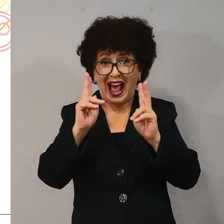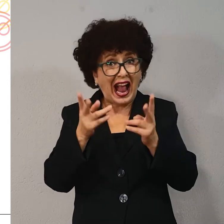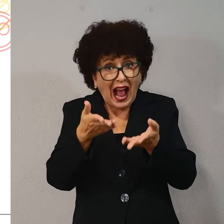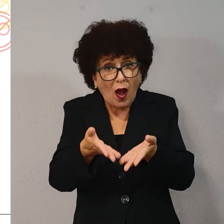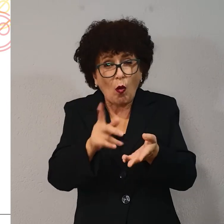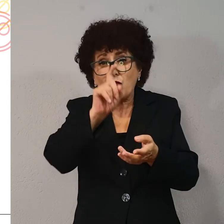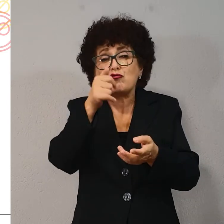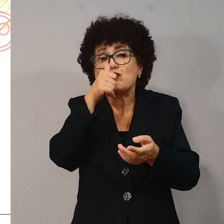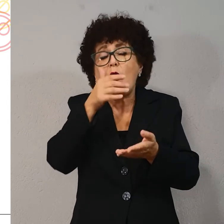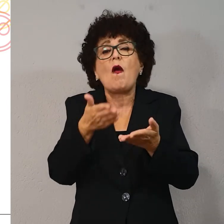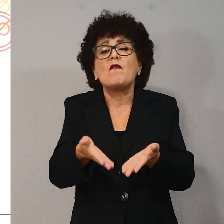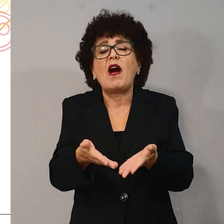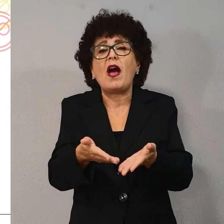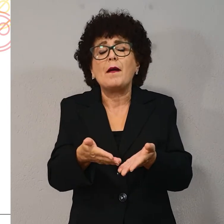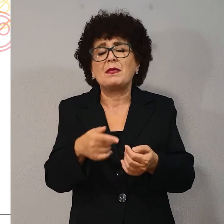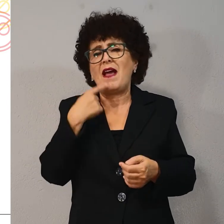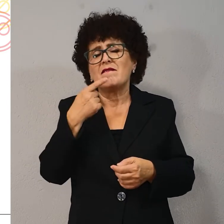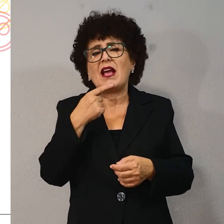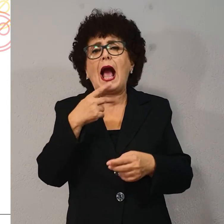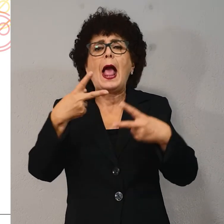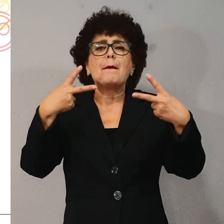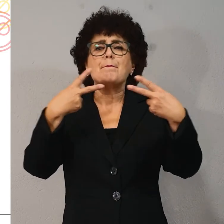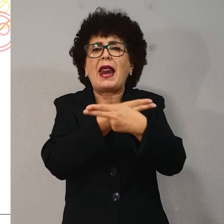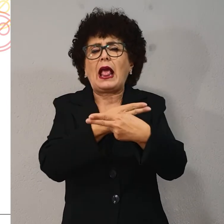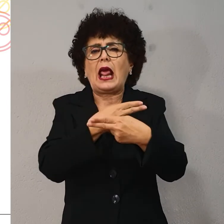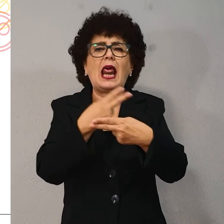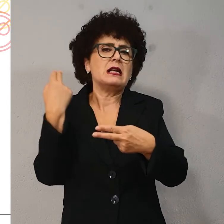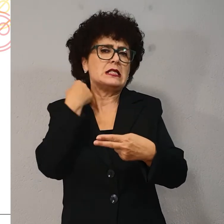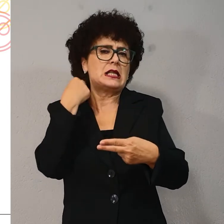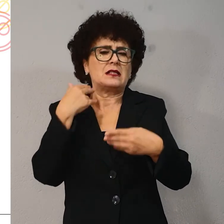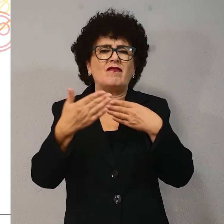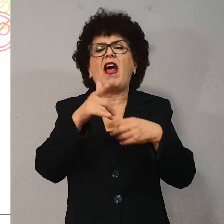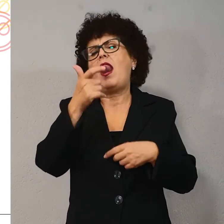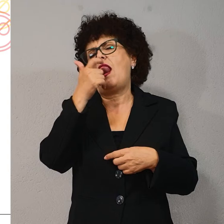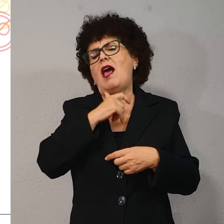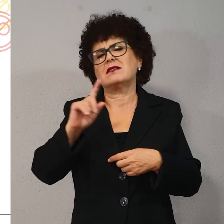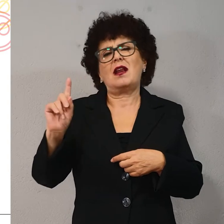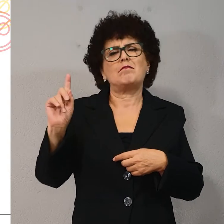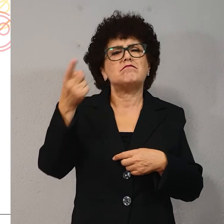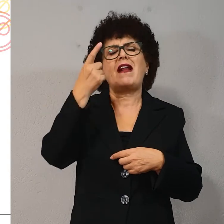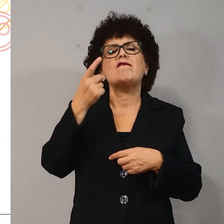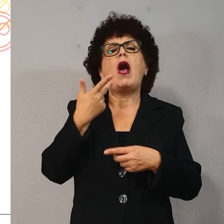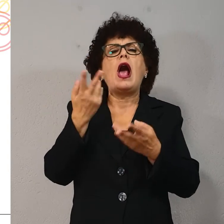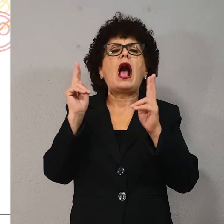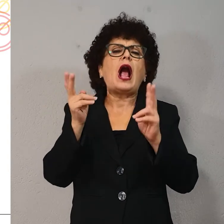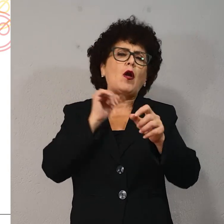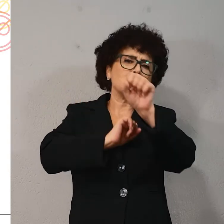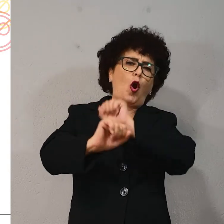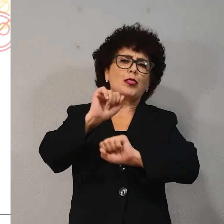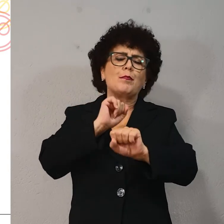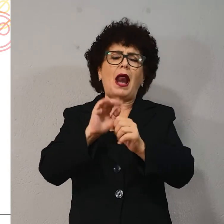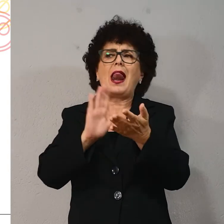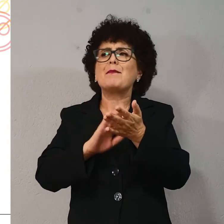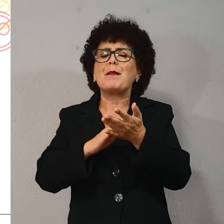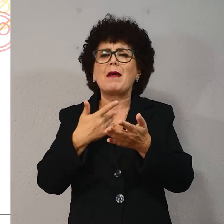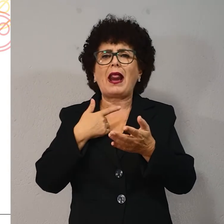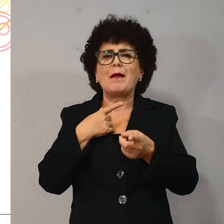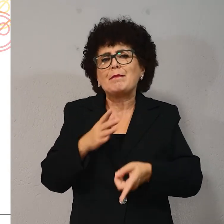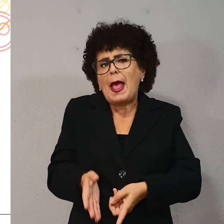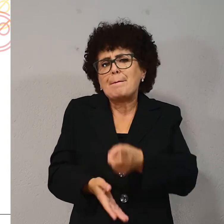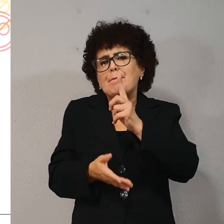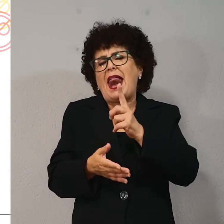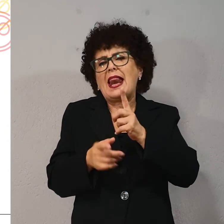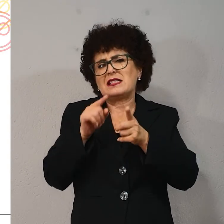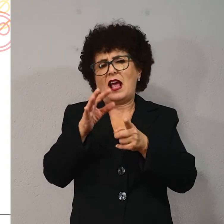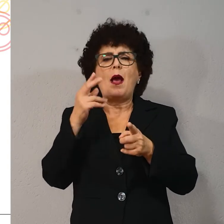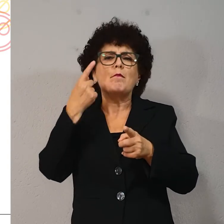функционира? Методот на прекинат однос е најстариот метод на контрацепција и се сведува на вадење на пенисот